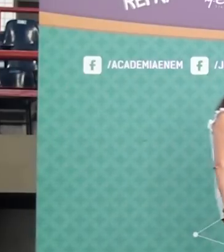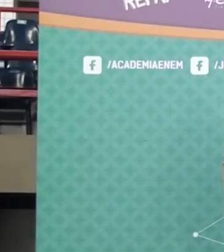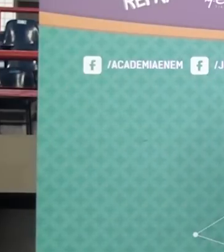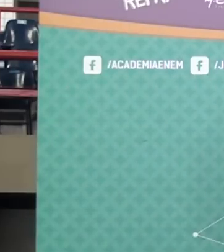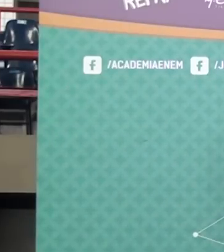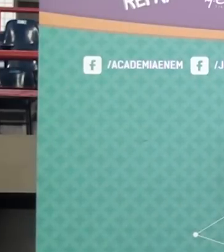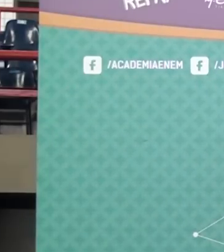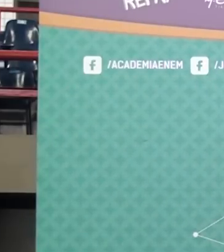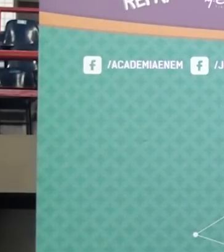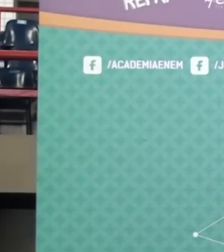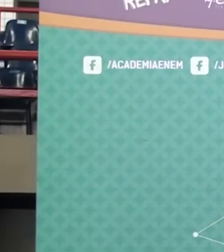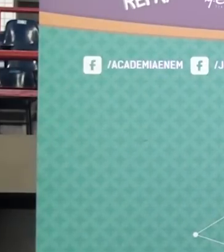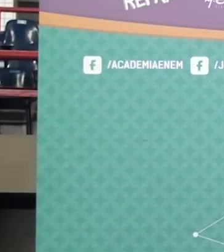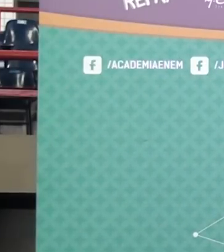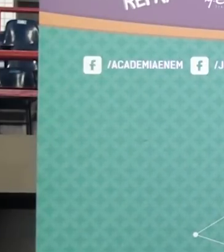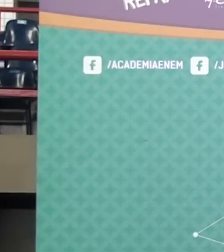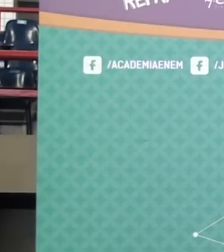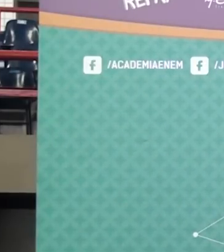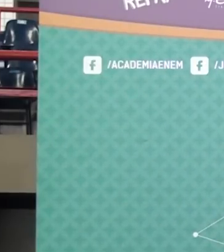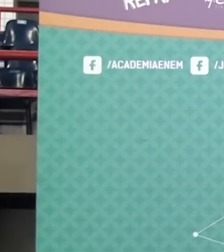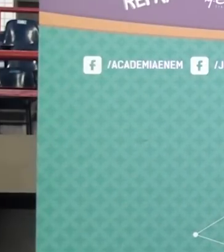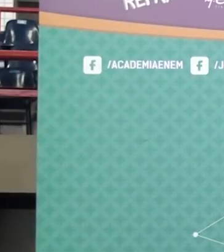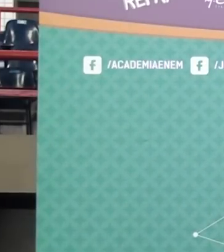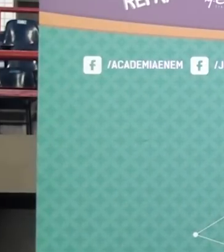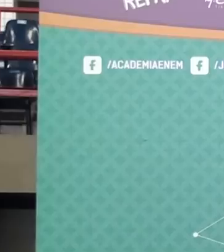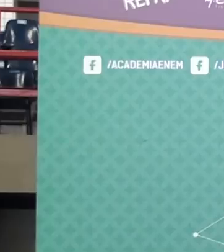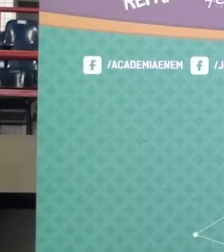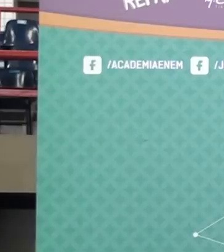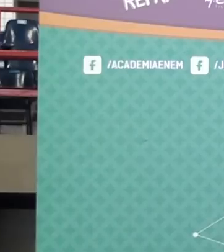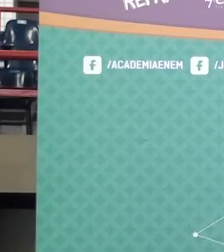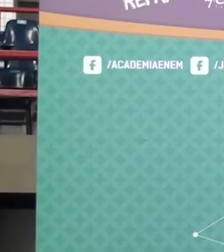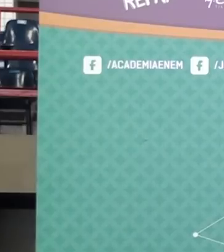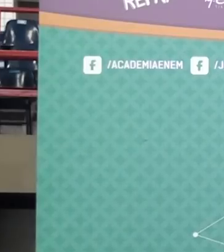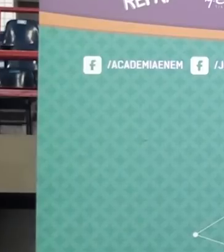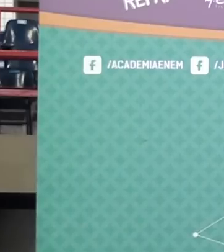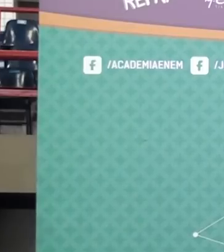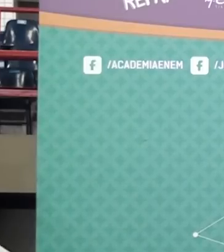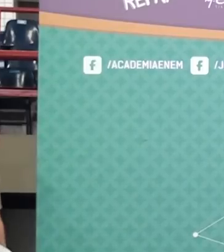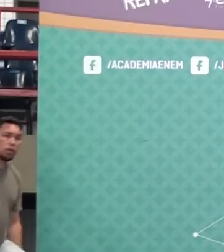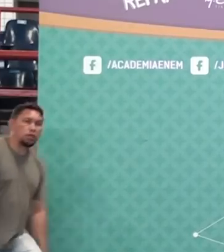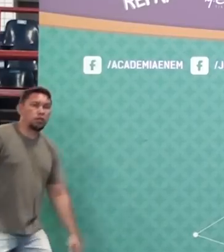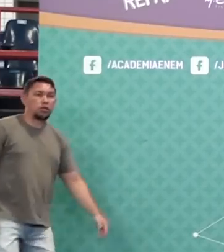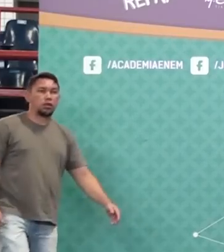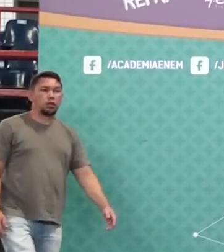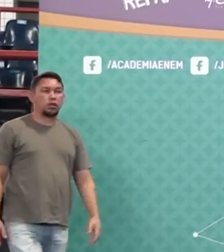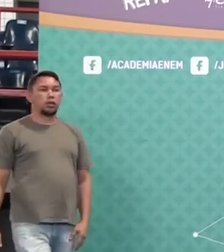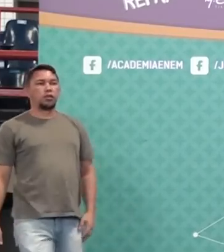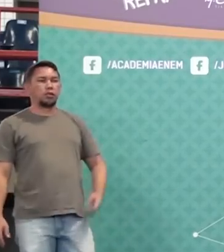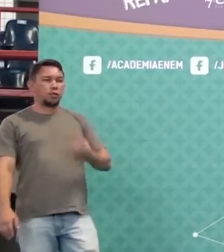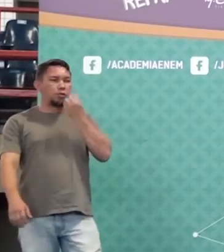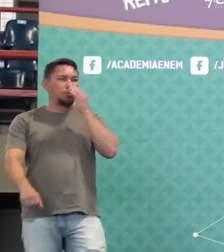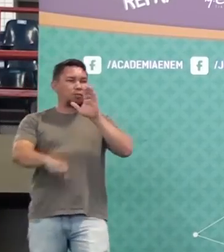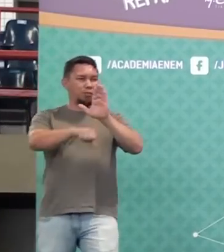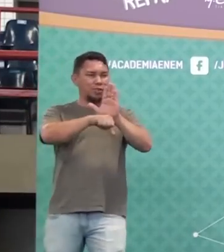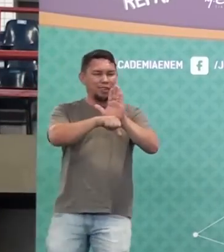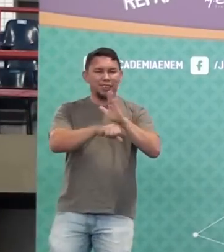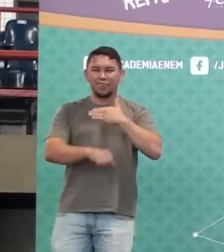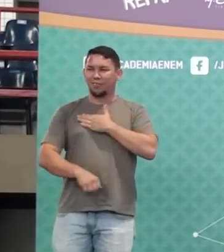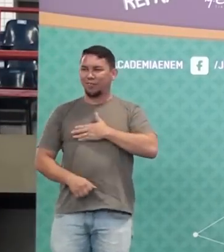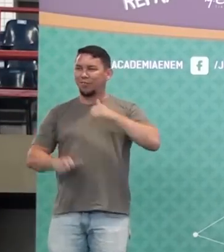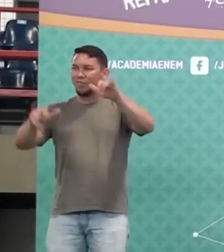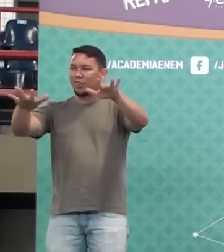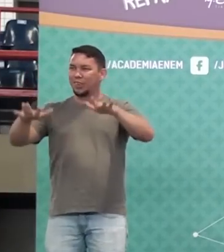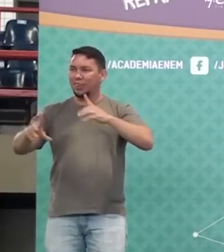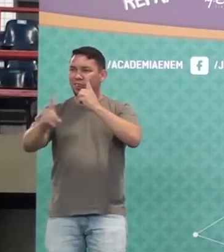pessoal? Tudo bom? Vamos iniciar mais um encontro, sempre muito agradável estar com